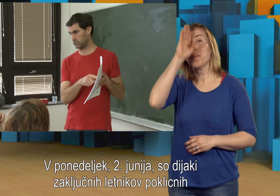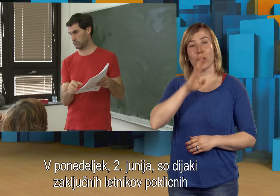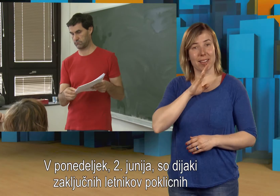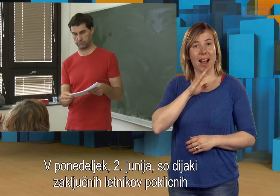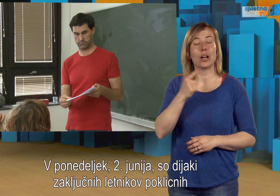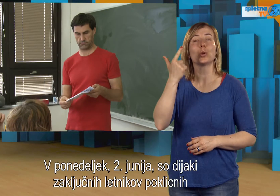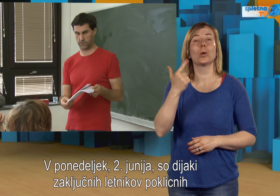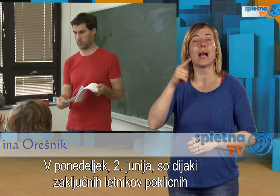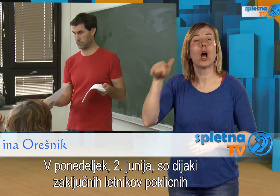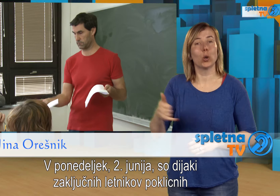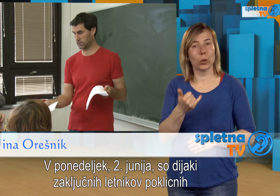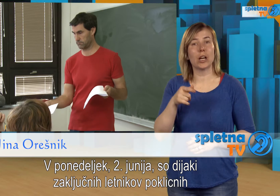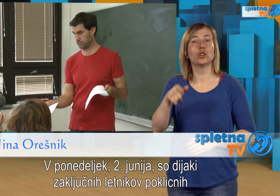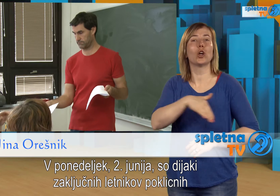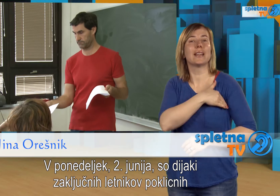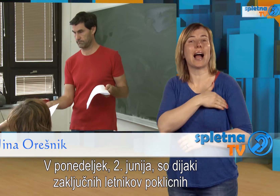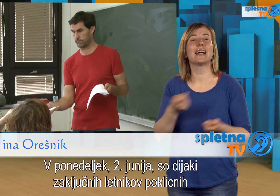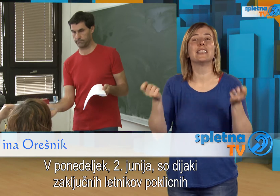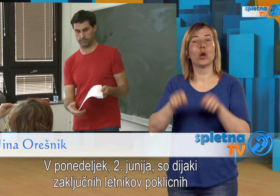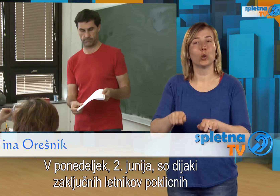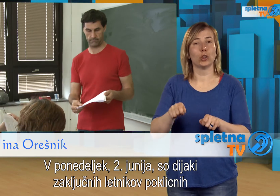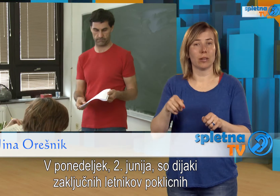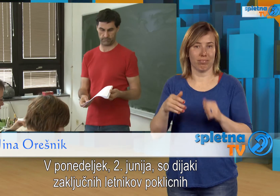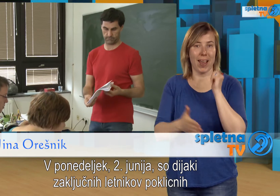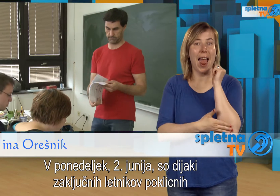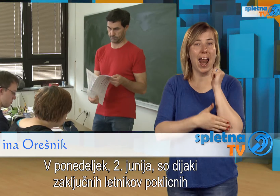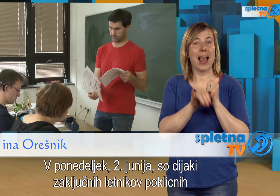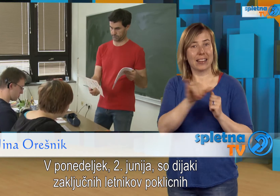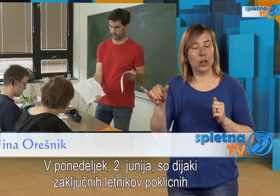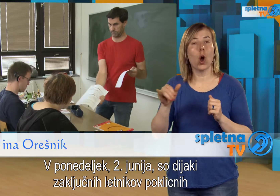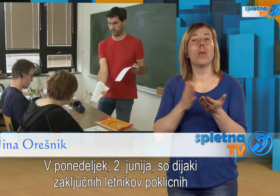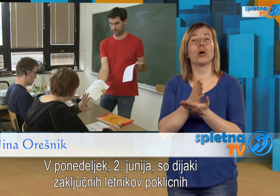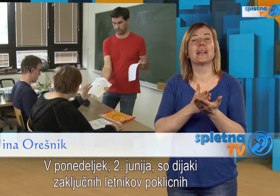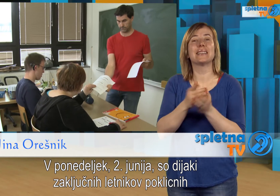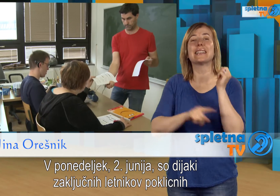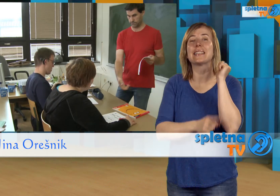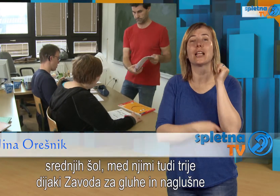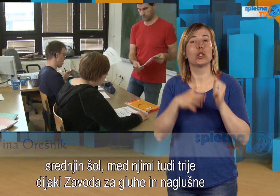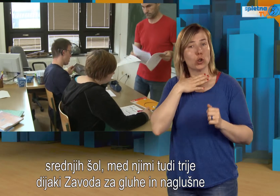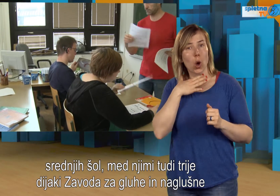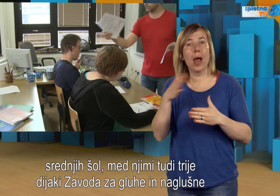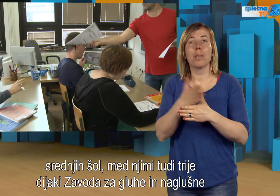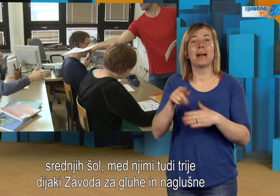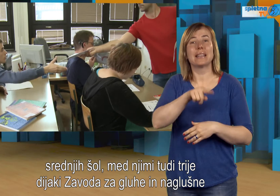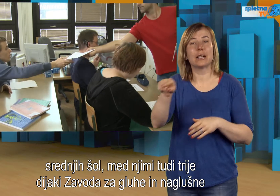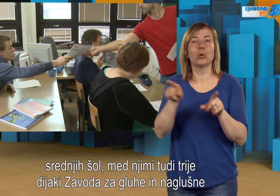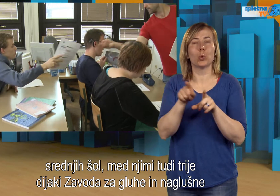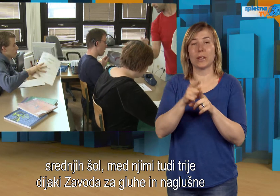V ponedeljek, 2. junija, so dijaki zaključnih letnikov poklicnih srednjih šol, med njimi tudi 3 dijaki Zavoda za gluhe in naglušne